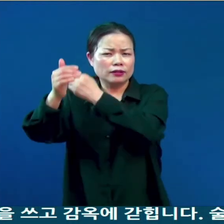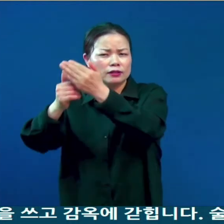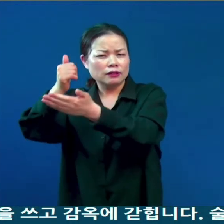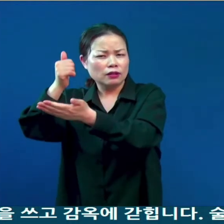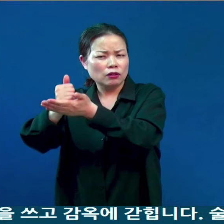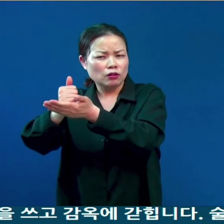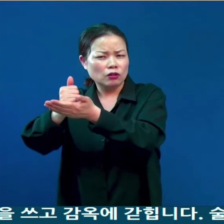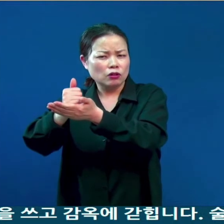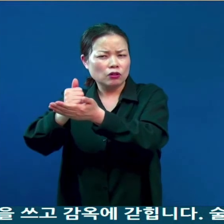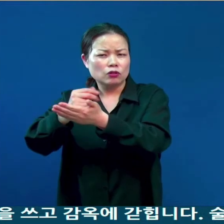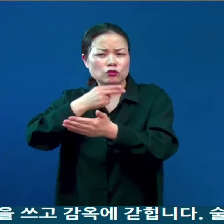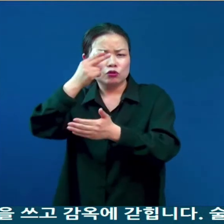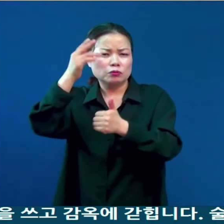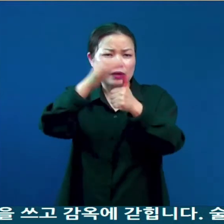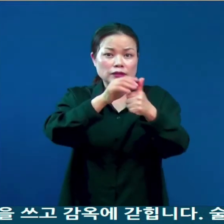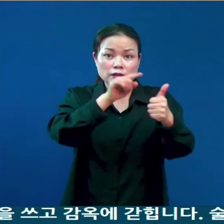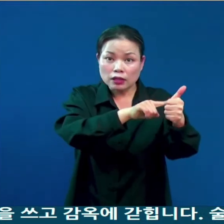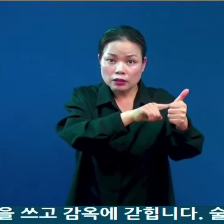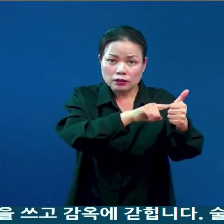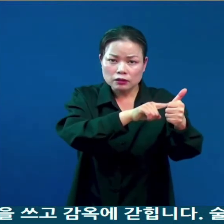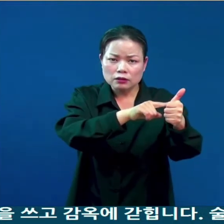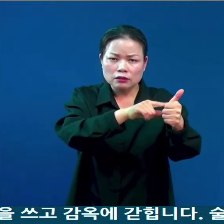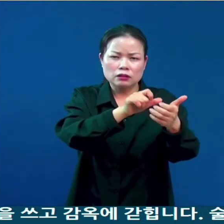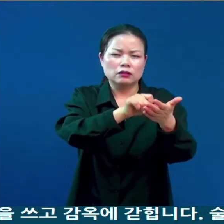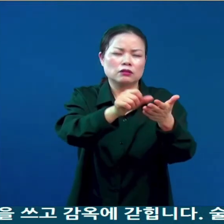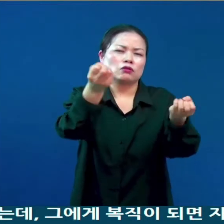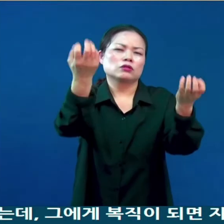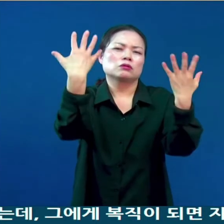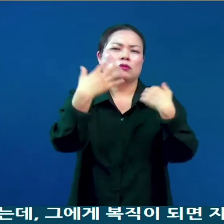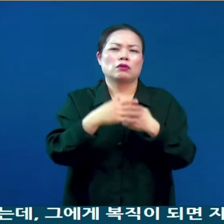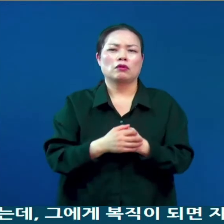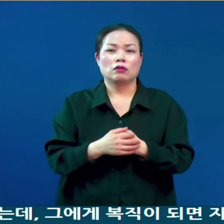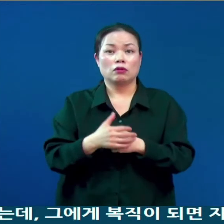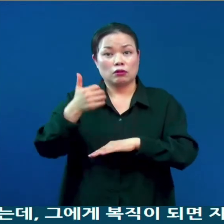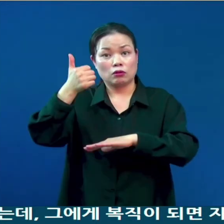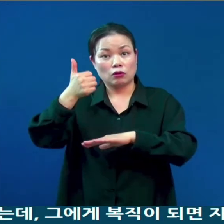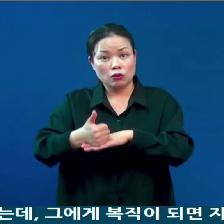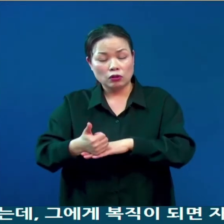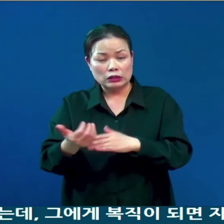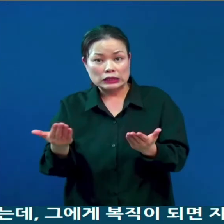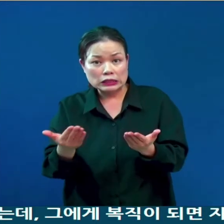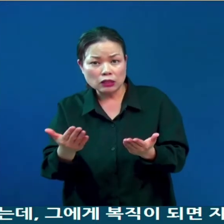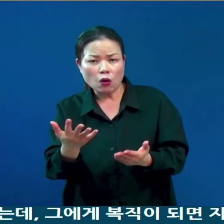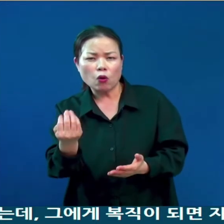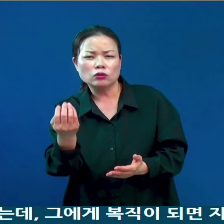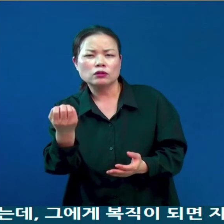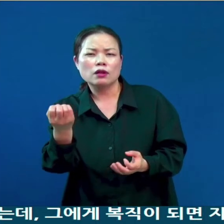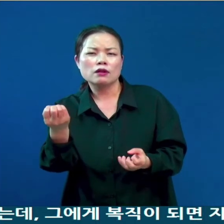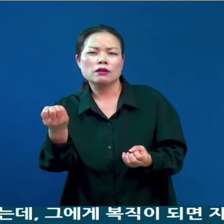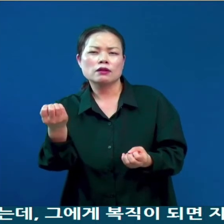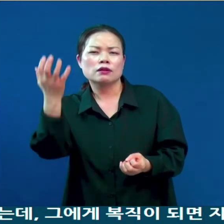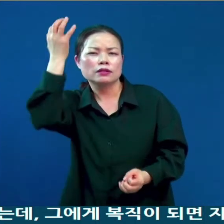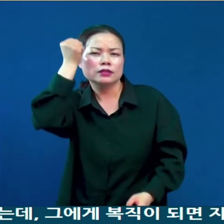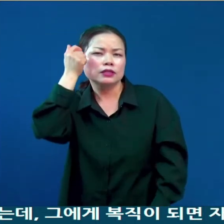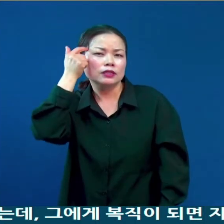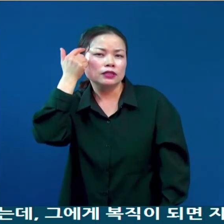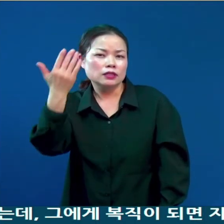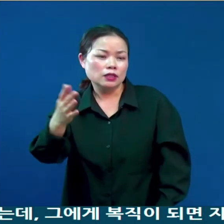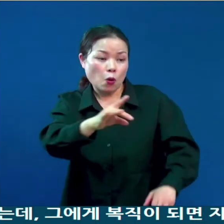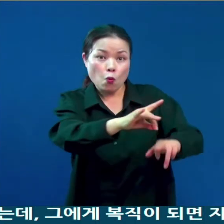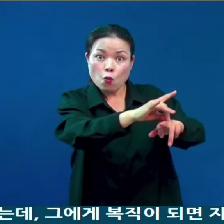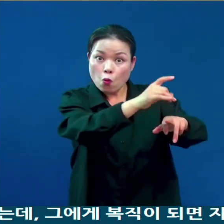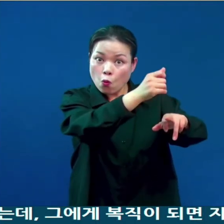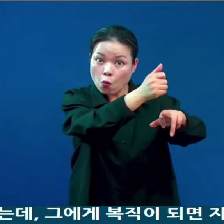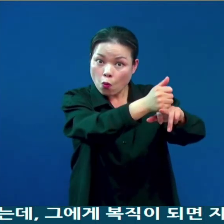하나님께서는 술 맡은 관원장의 기억을 지워버리시죠. 그래서 결국에 그 사건이 언제 기억납니까? 바로가 꿈을 꿨을